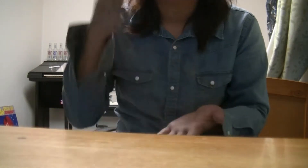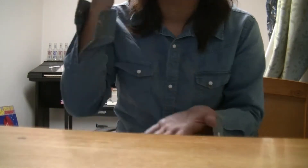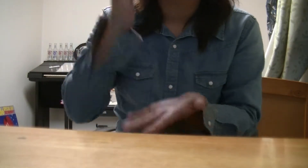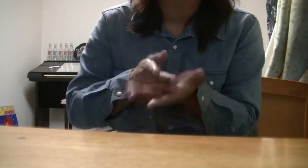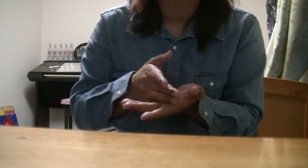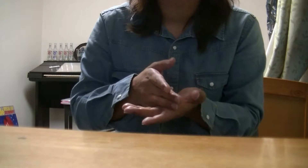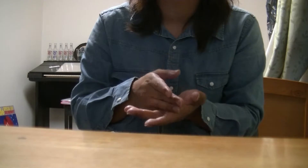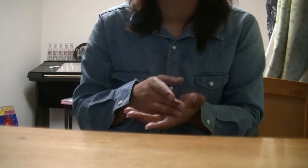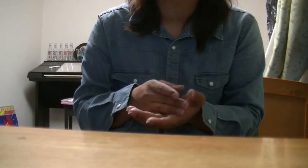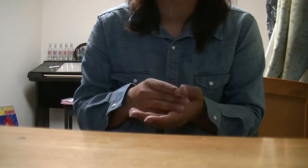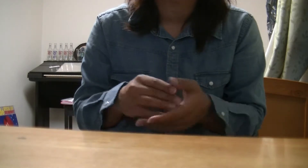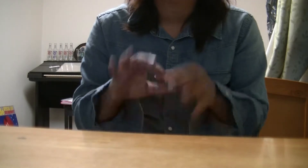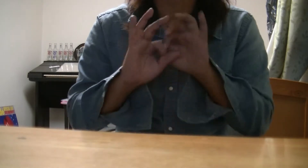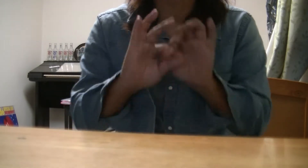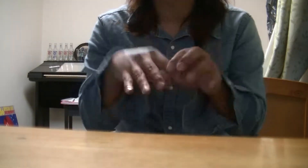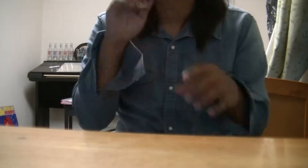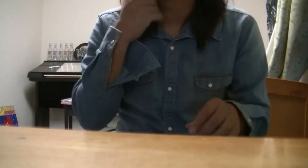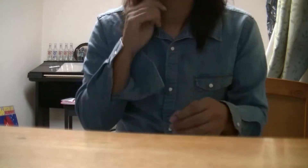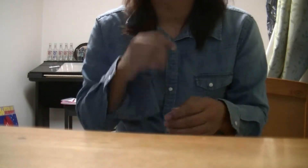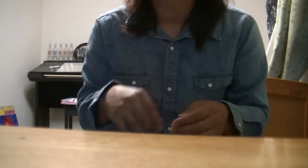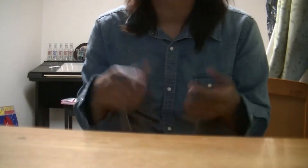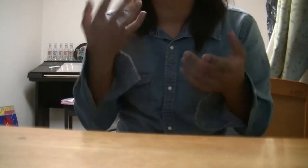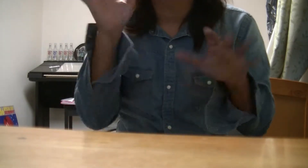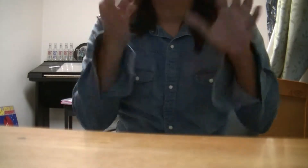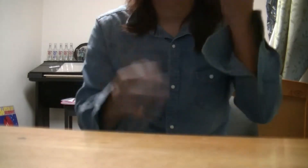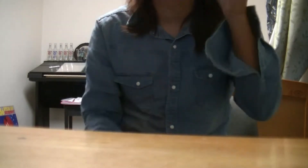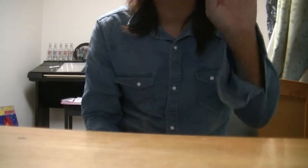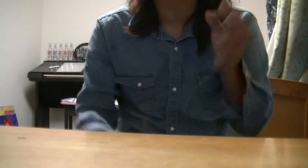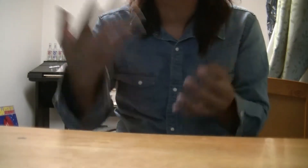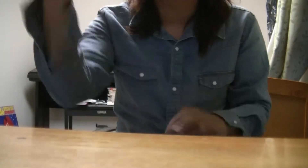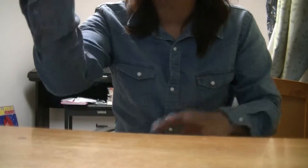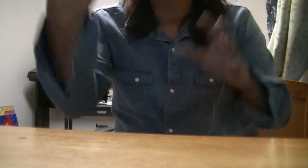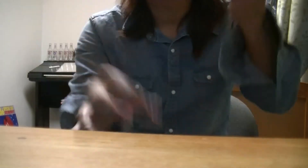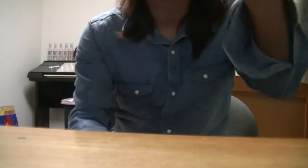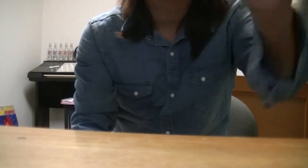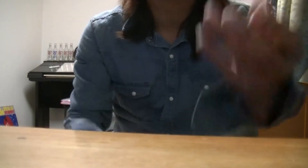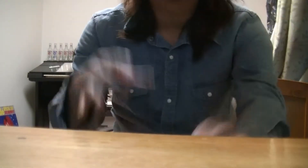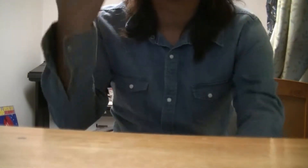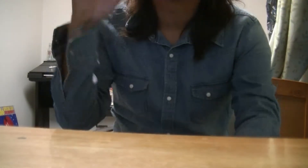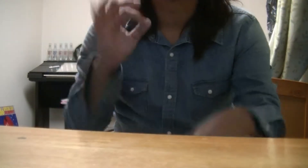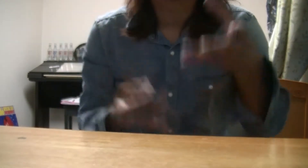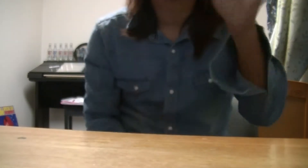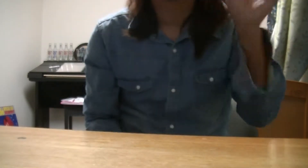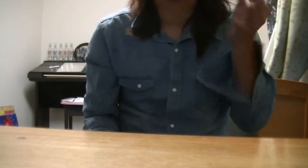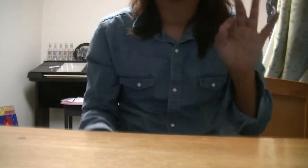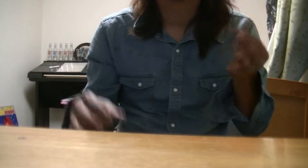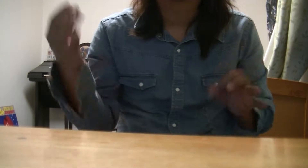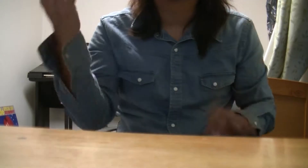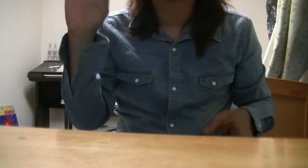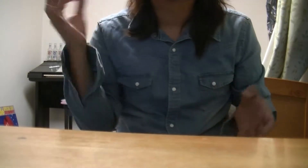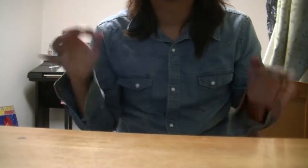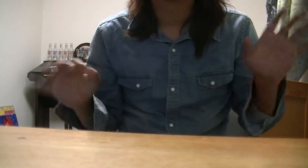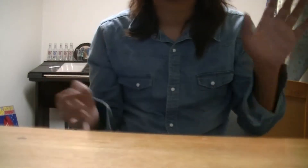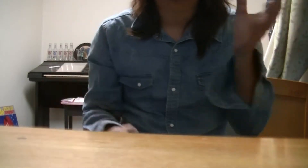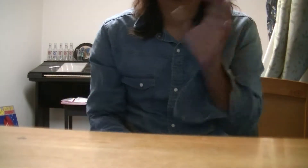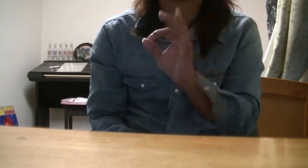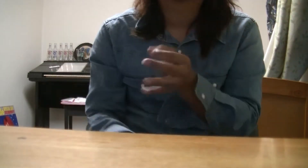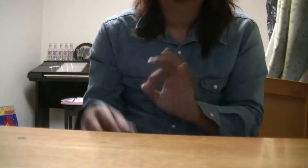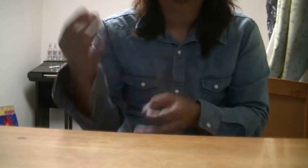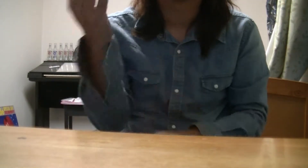よ。それ以外は必ずプレゼントが来るようになってるらしいんですよ。もう断れないみたいですよこのプレゼ